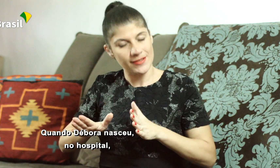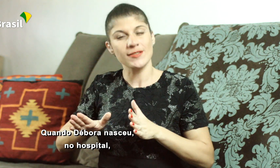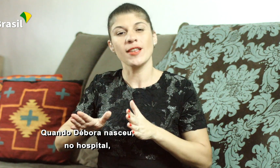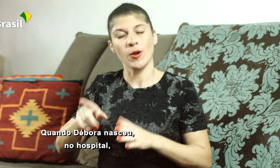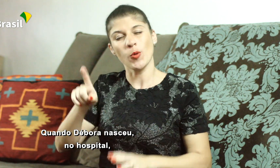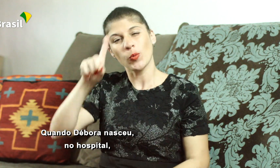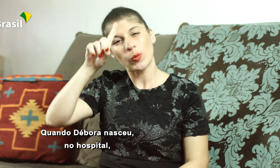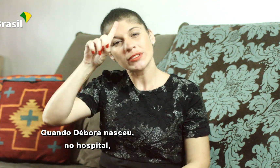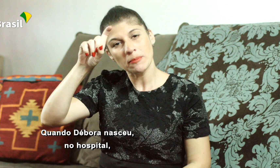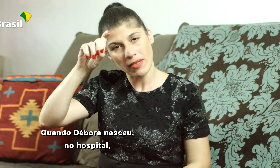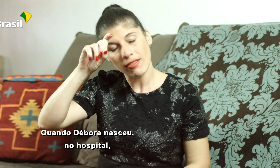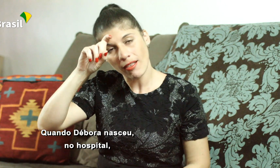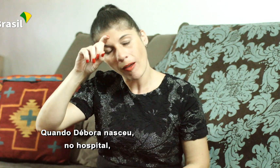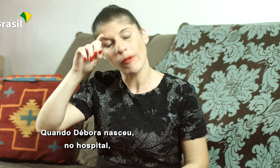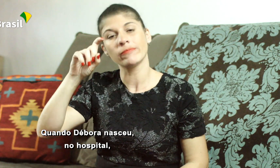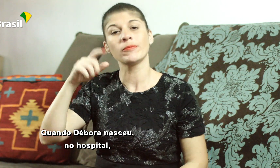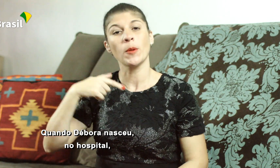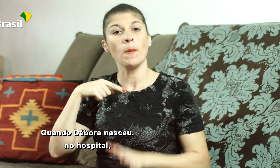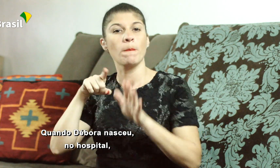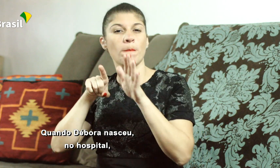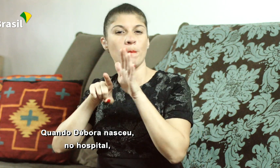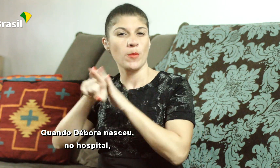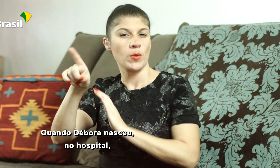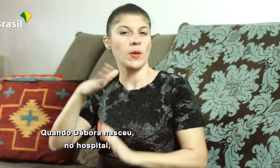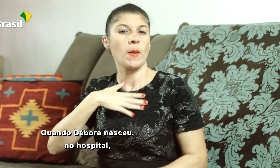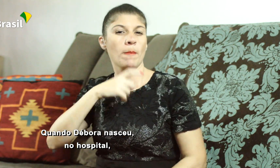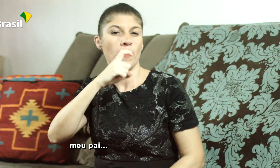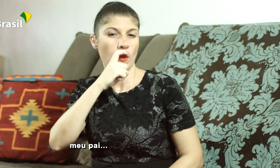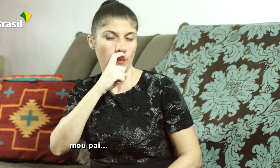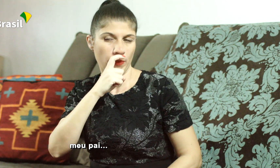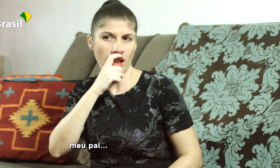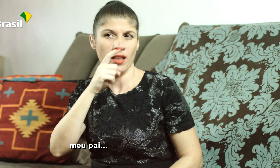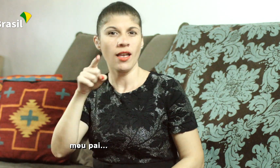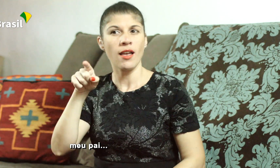Débora nasceu no hospital, meu pai...